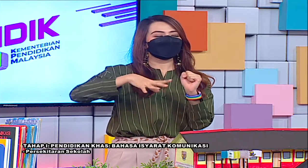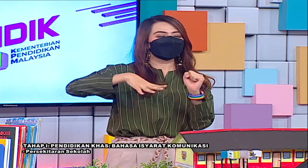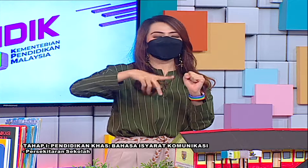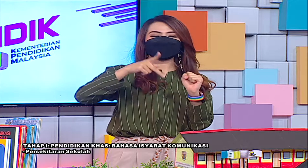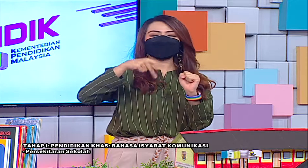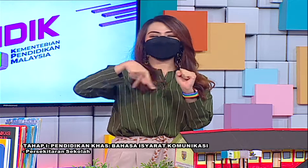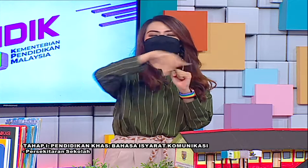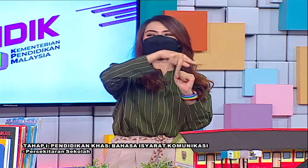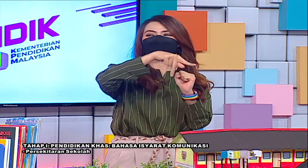sekitar.